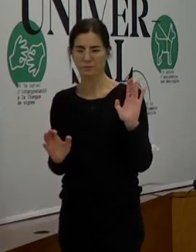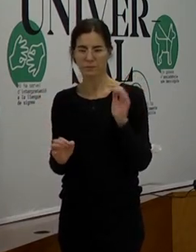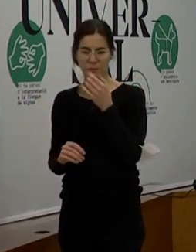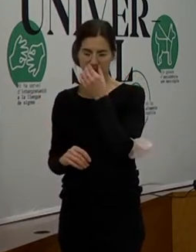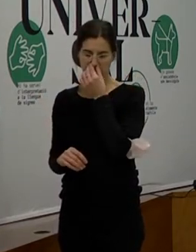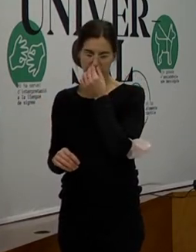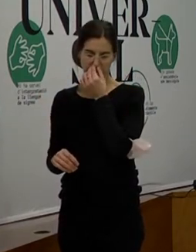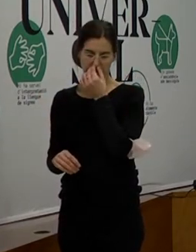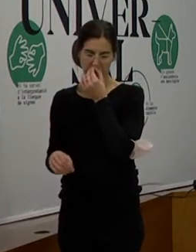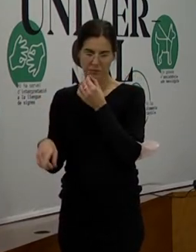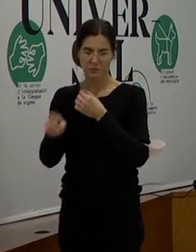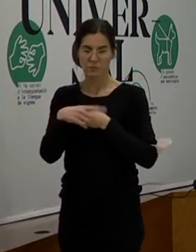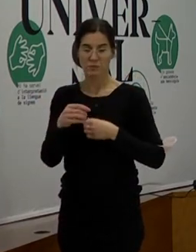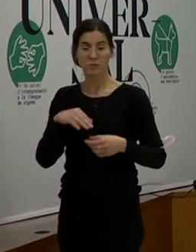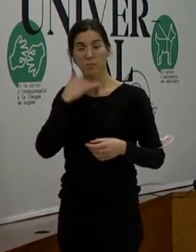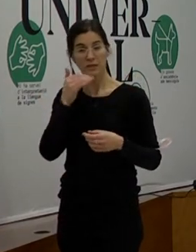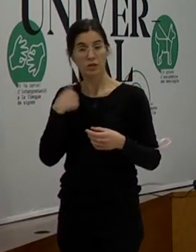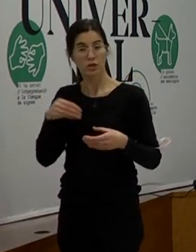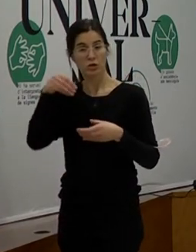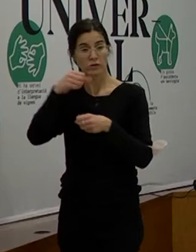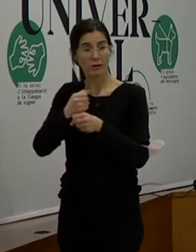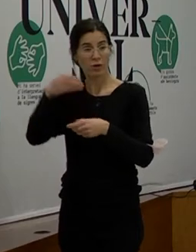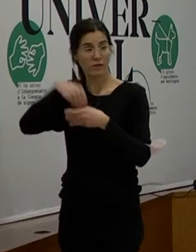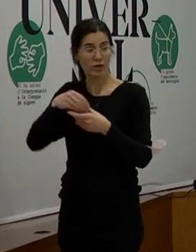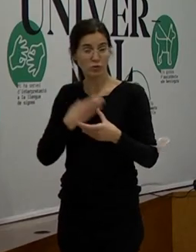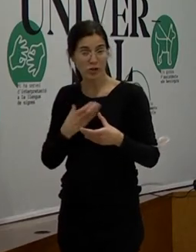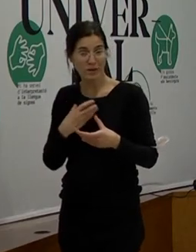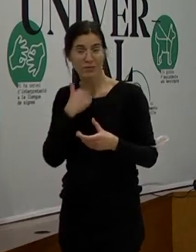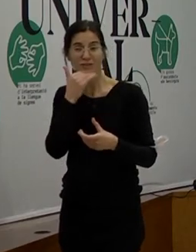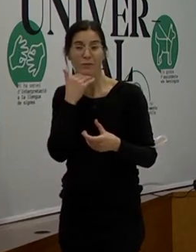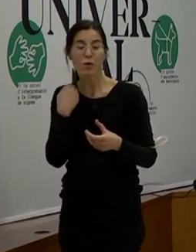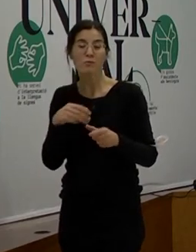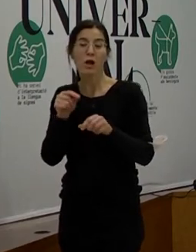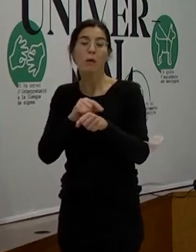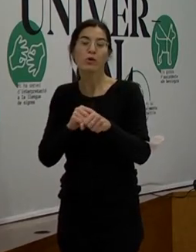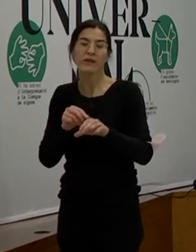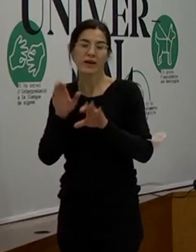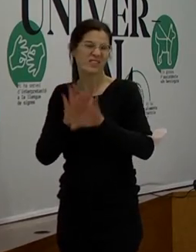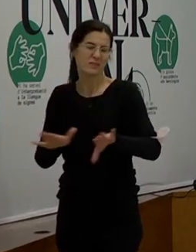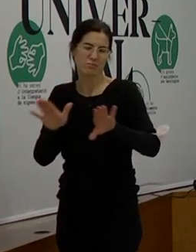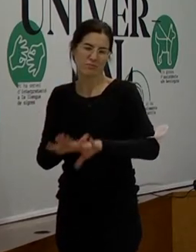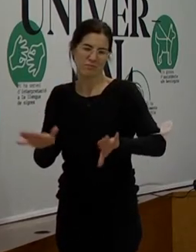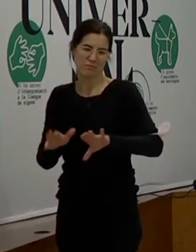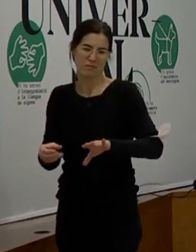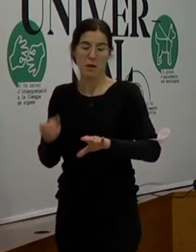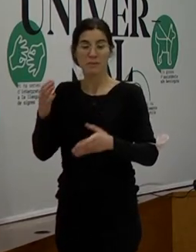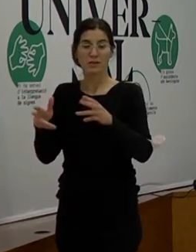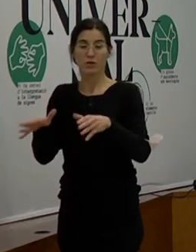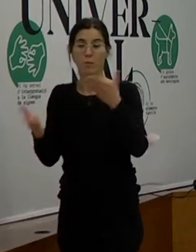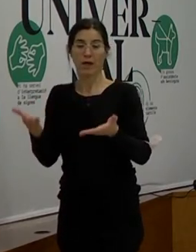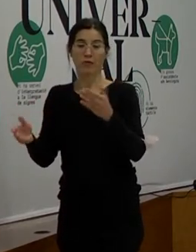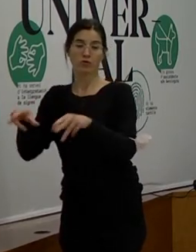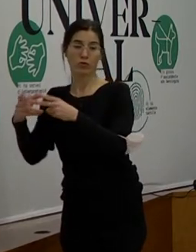ja sabeu, bueno, estic en un ajuntament, em sap greu, però la política va una mica més lenta sempre que la societat. Per